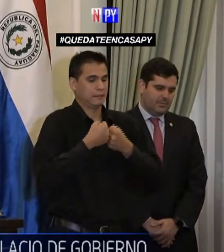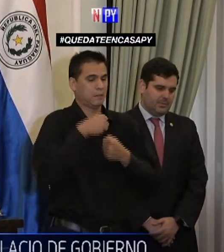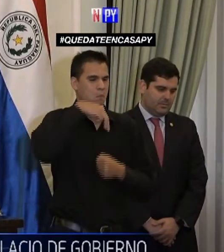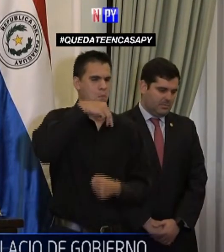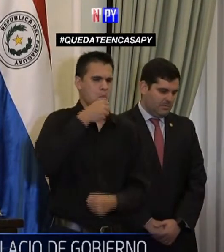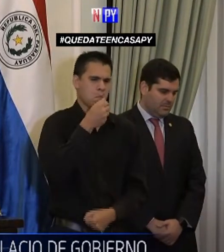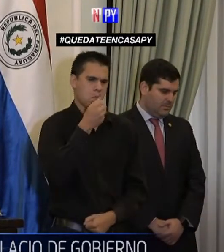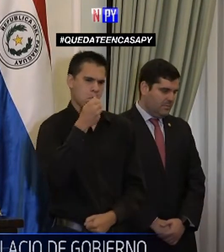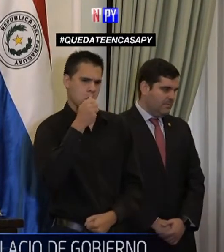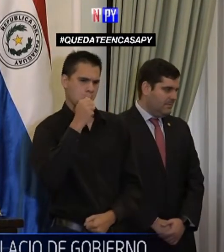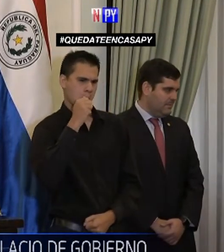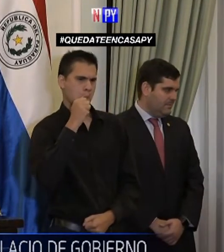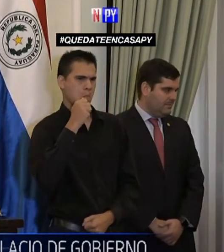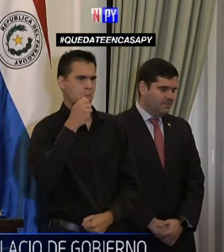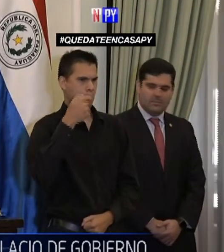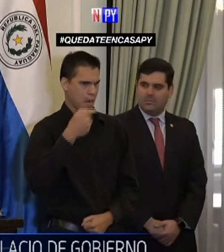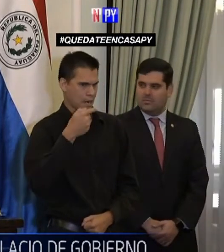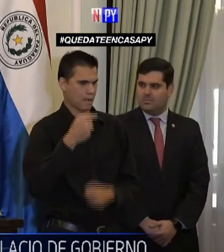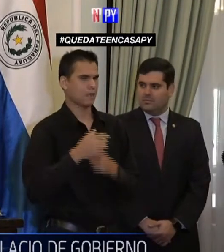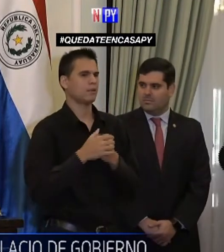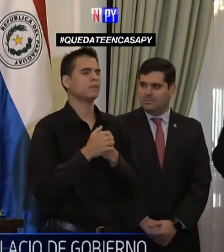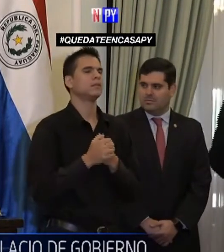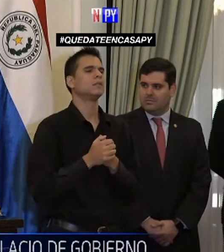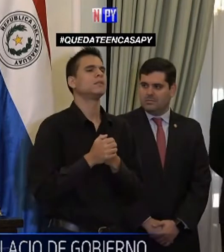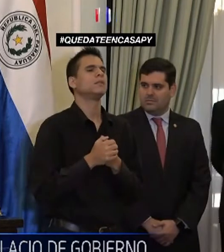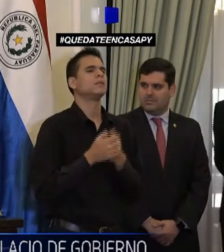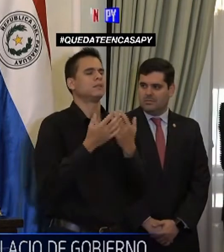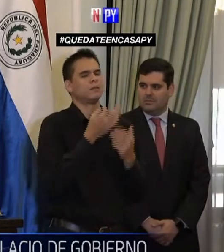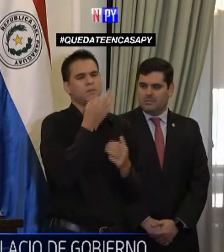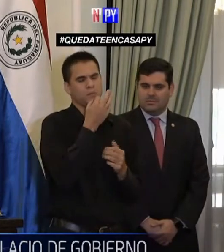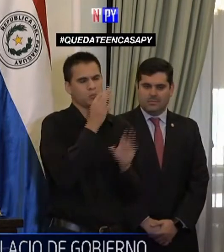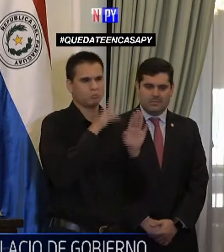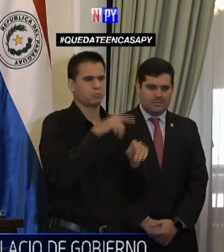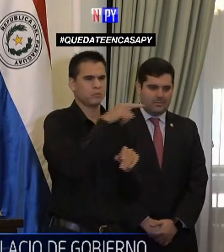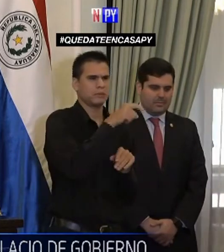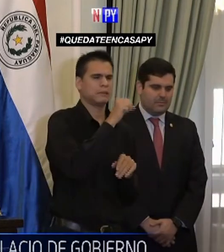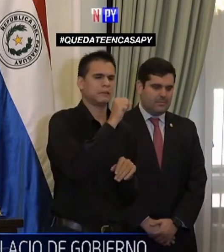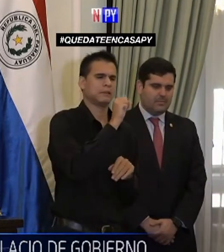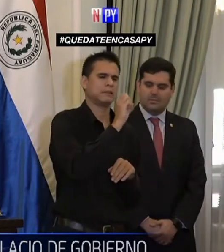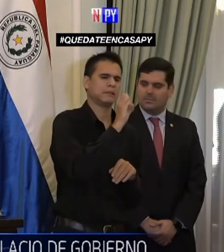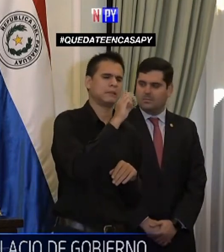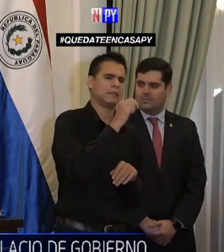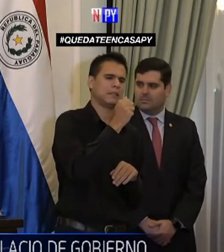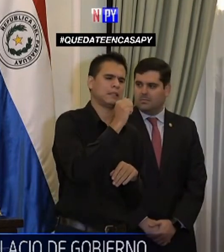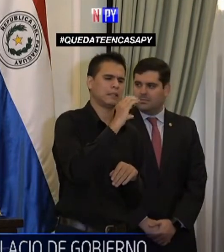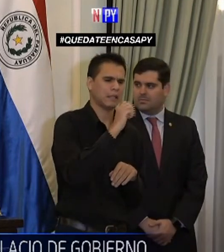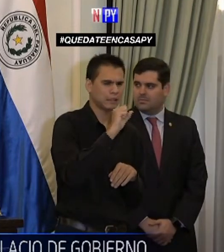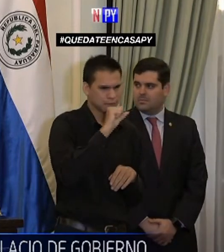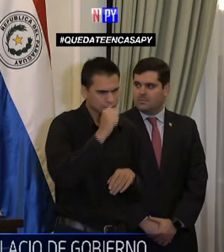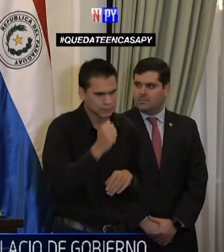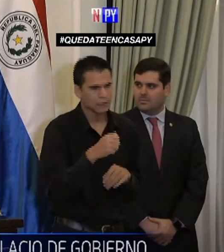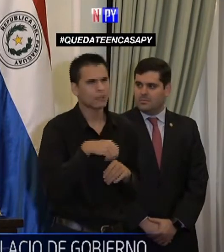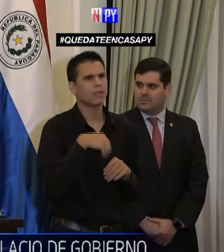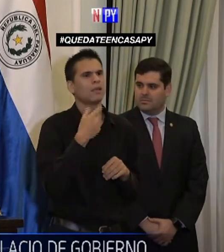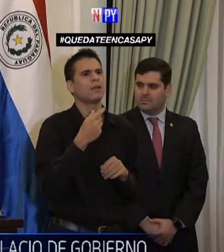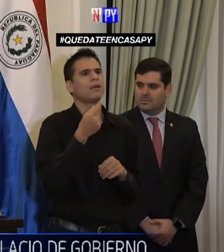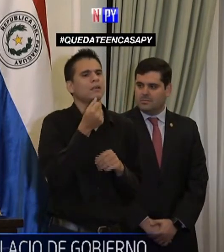incluye autarquías como Senalsa, el crédito agrícola de habilitación, queremos